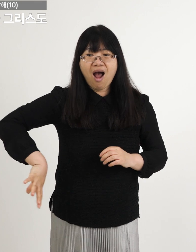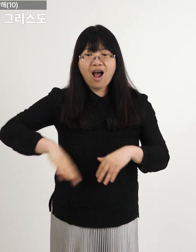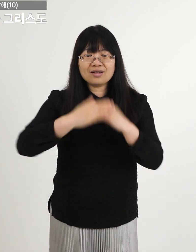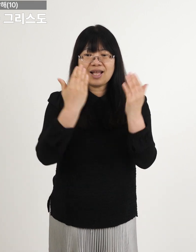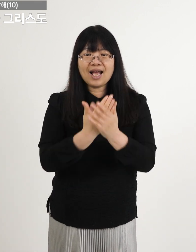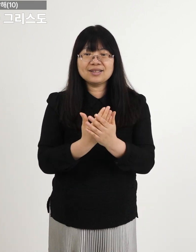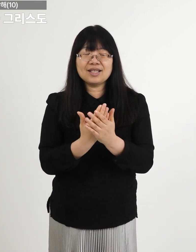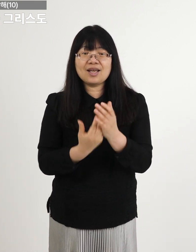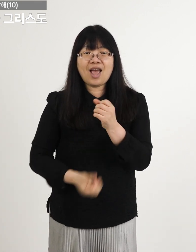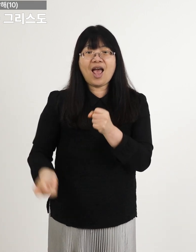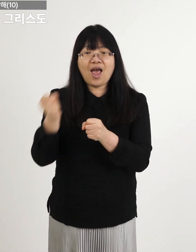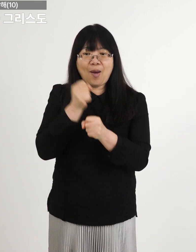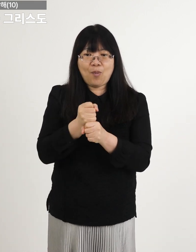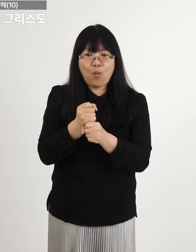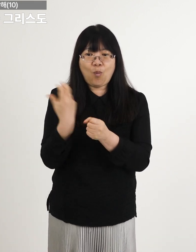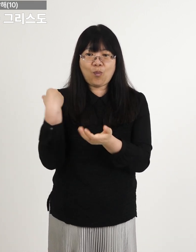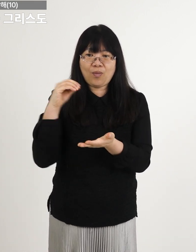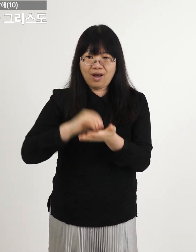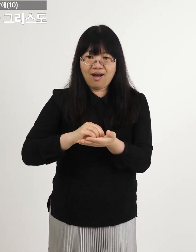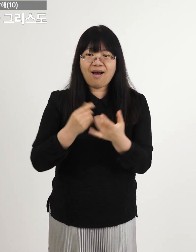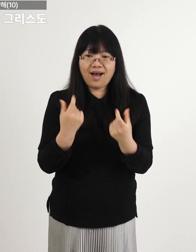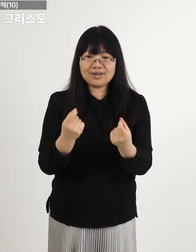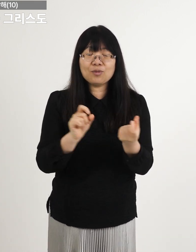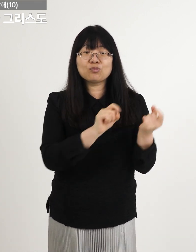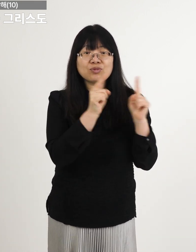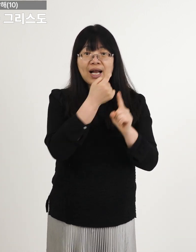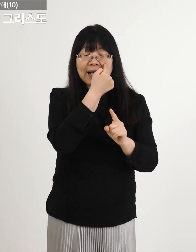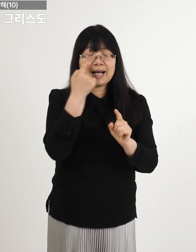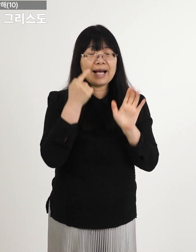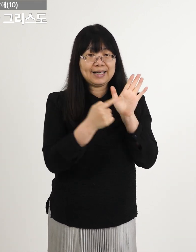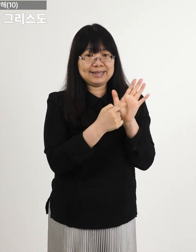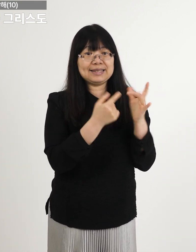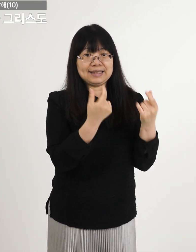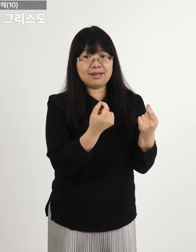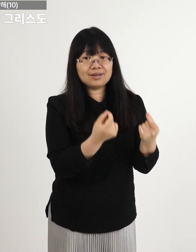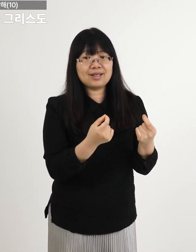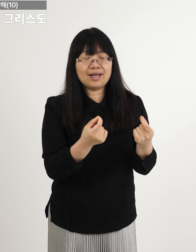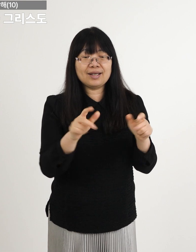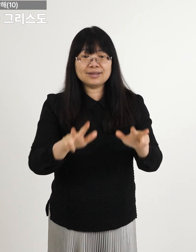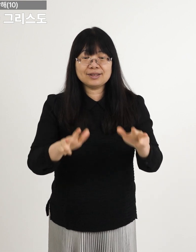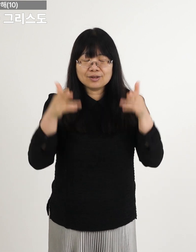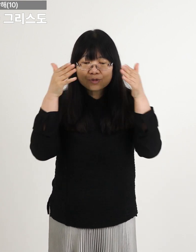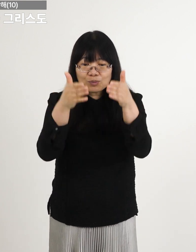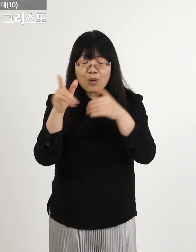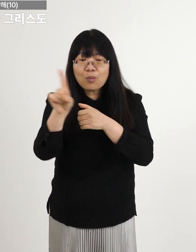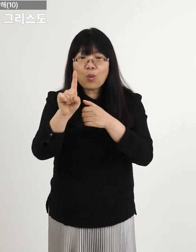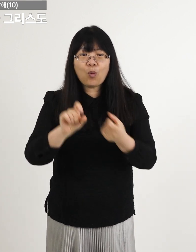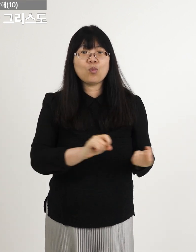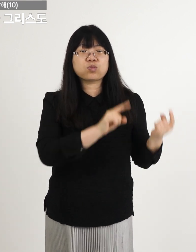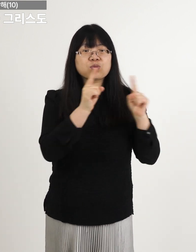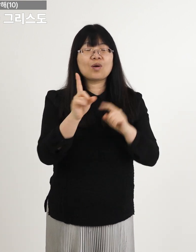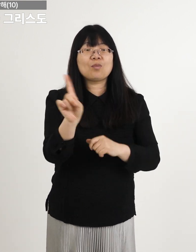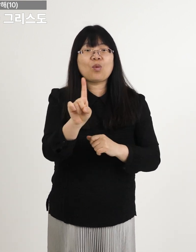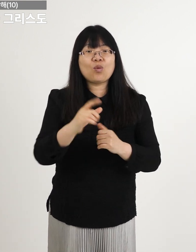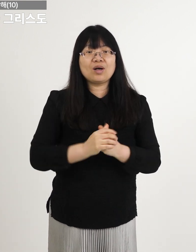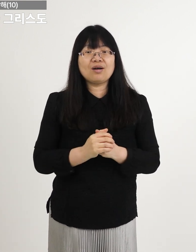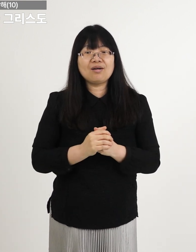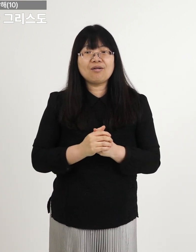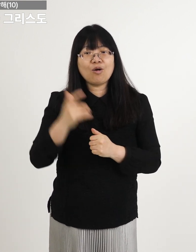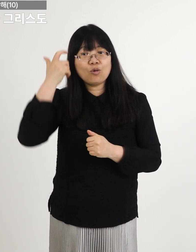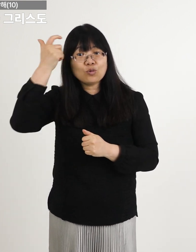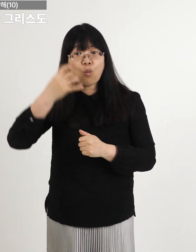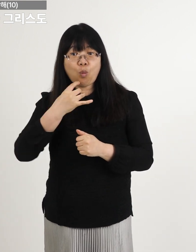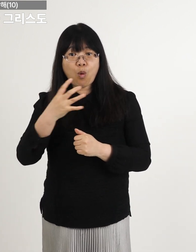되돌려지는 부활의 상징이에요. 여기서 우리가 주목해야 될 것은 부활은